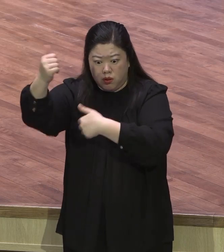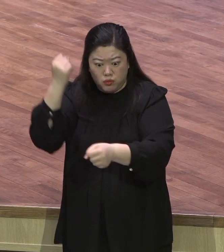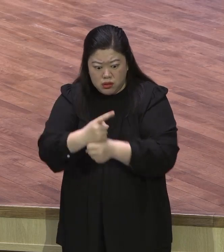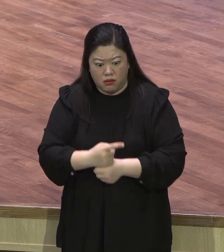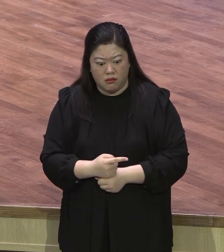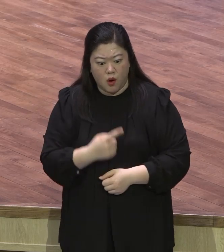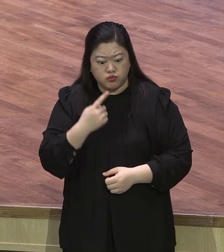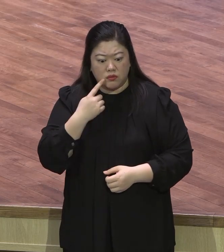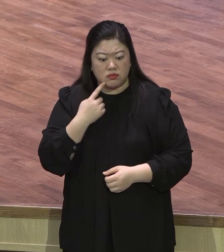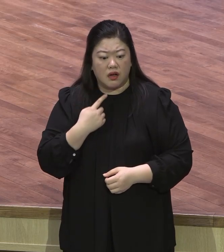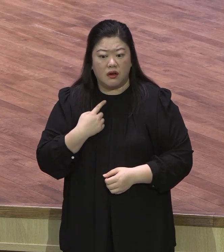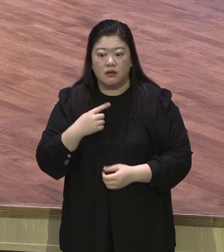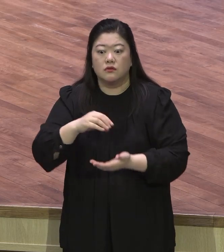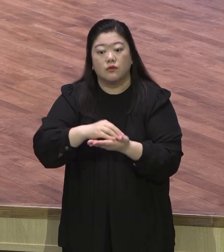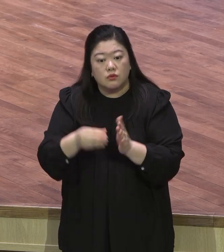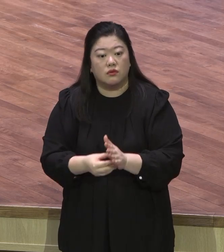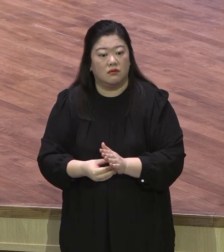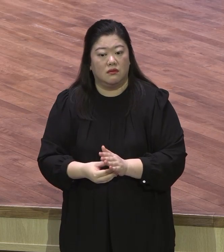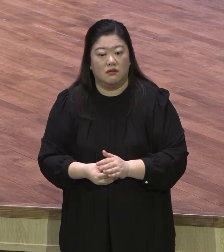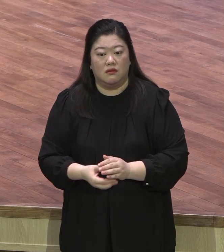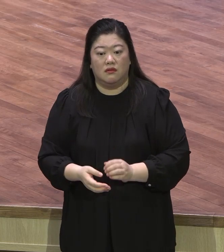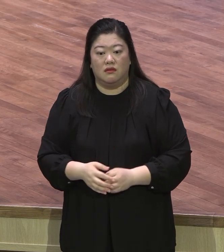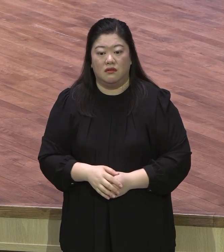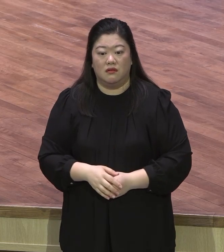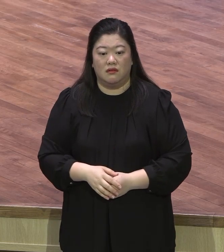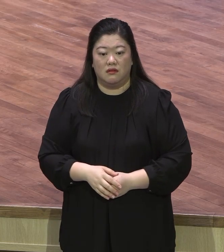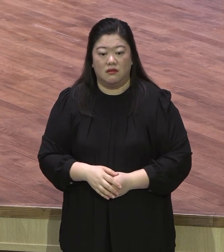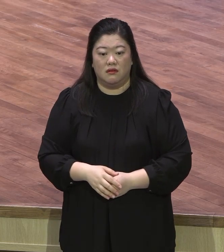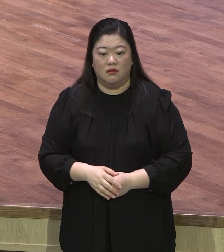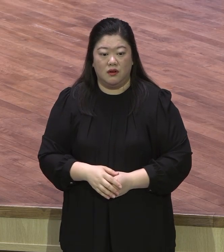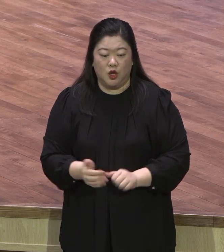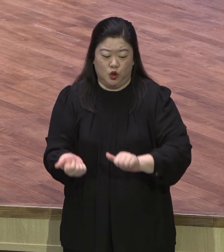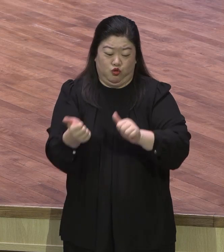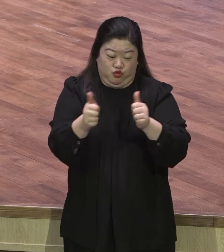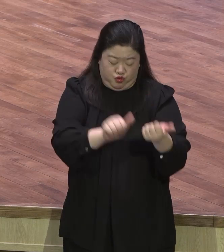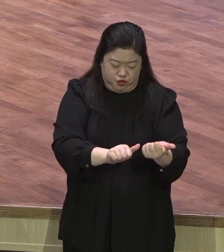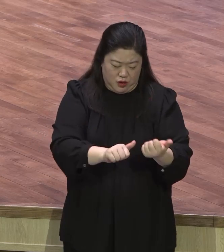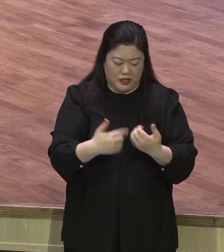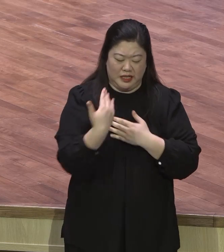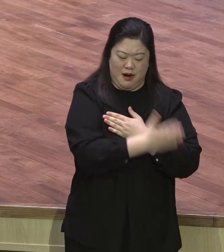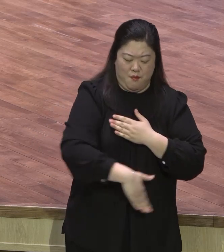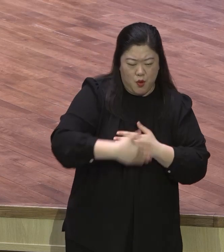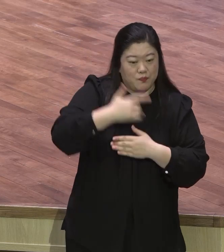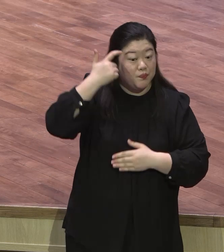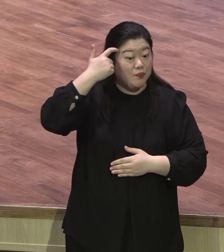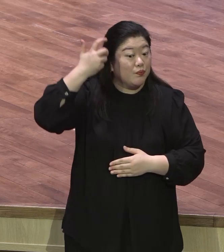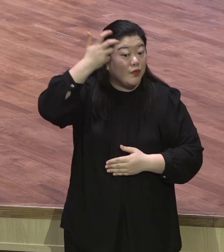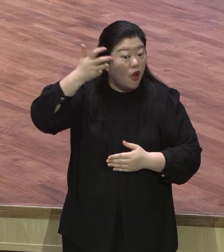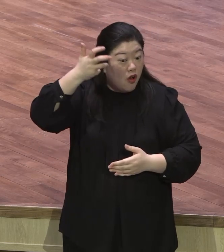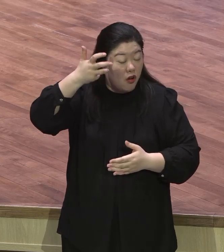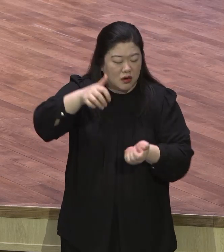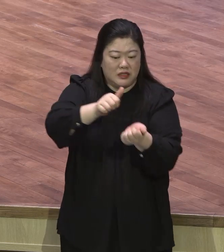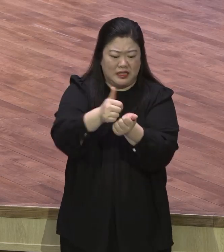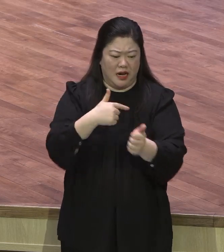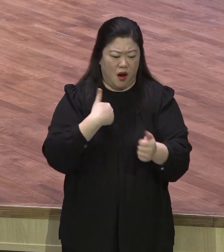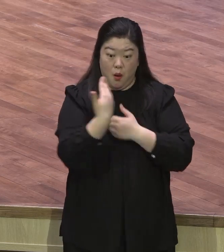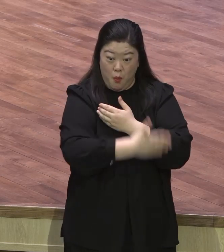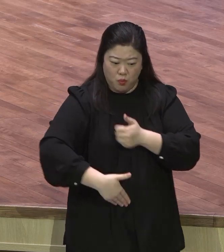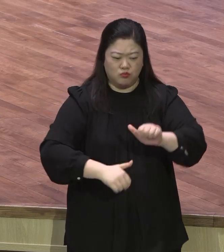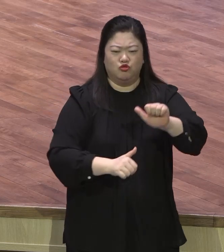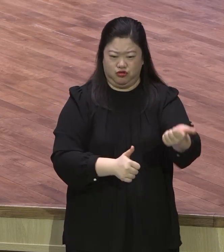예수 믿는 성도가 죽고 나서 육체와 영혼이 분리 딱 되는 순간에 우리는 죽었다 그럽니다. 장례식을 천국으로 딱